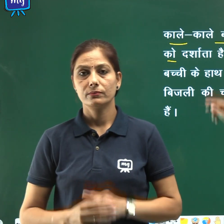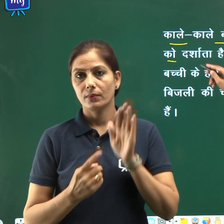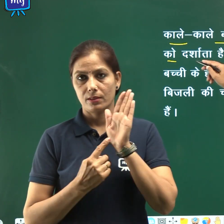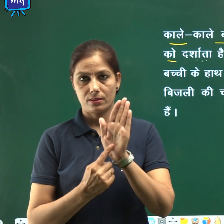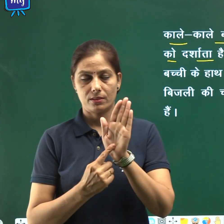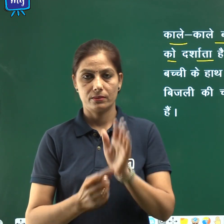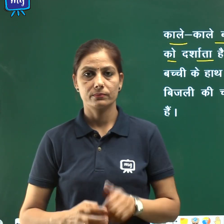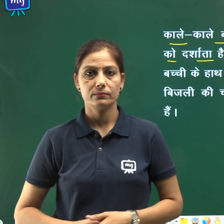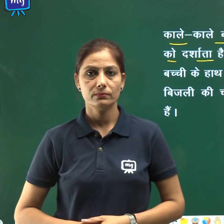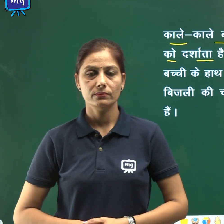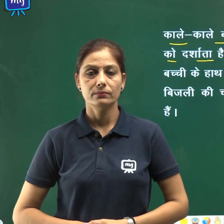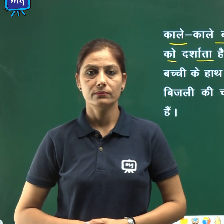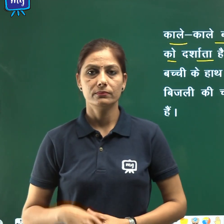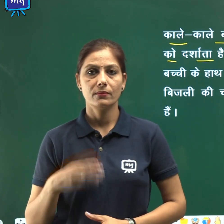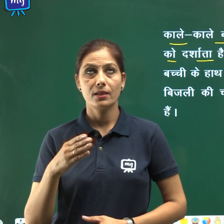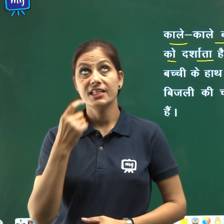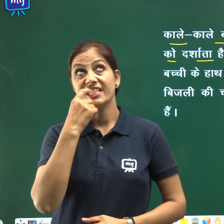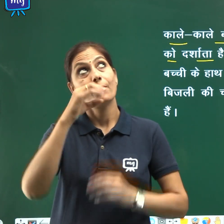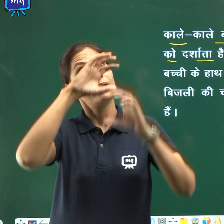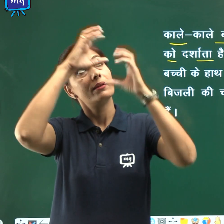दर्शाता है। ये बादल